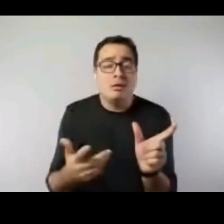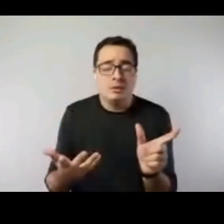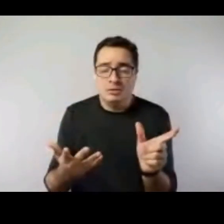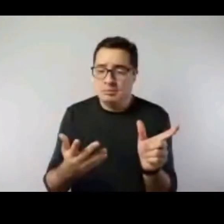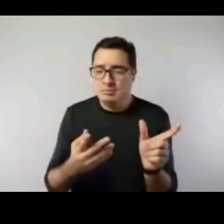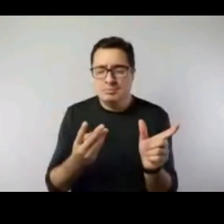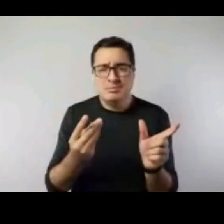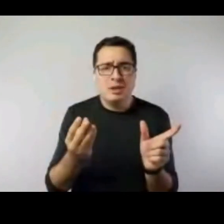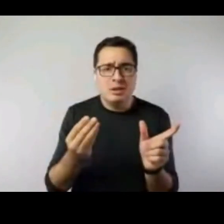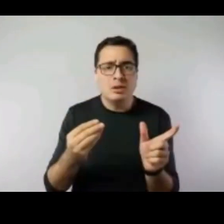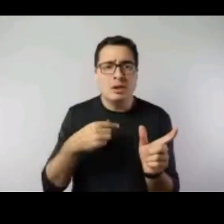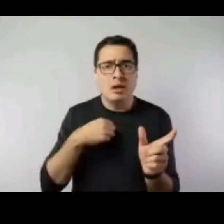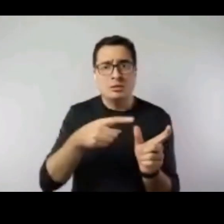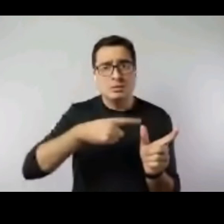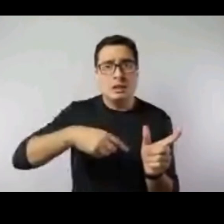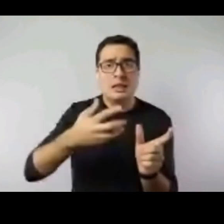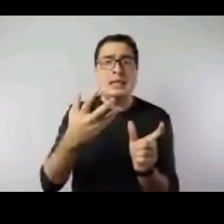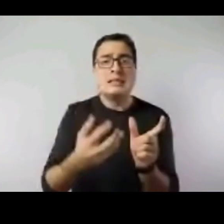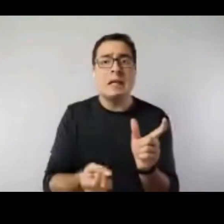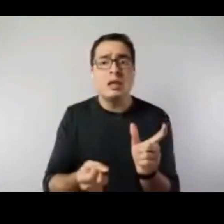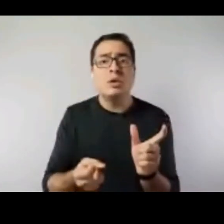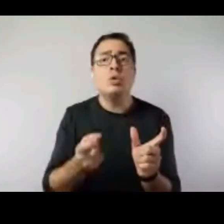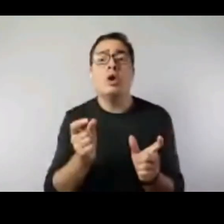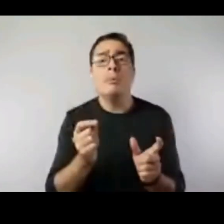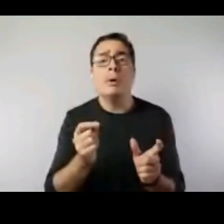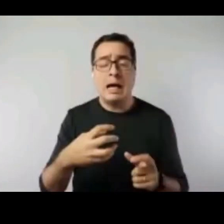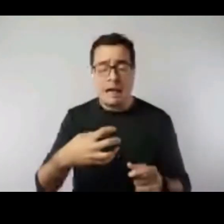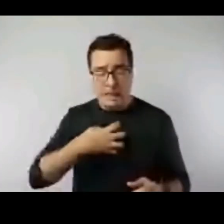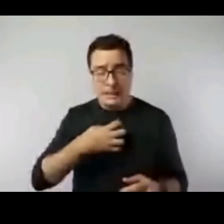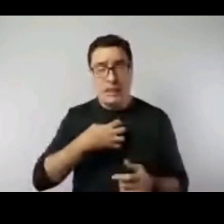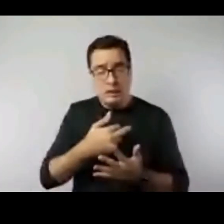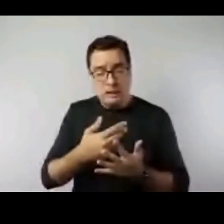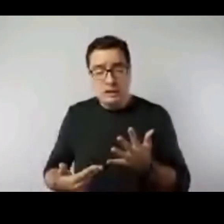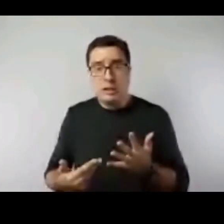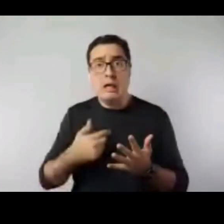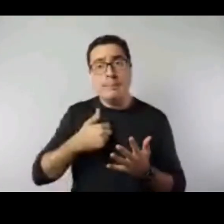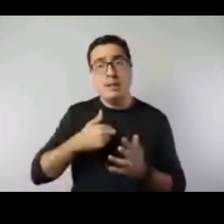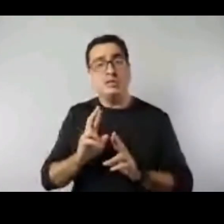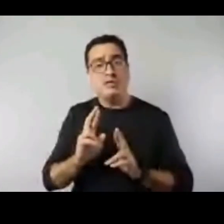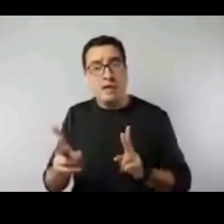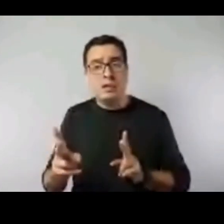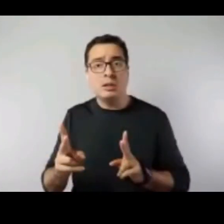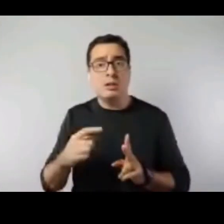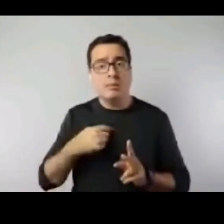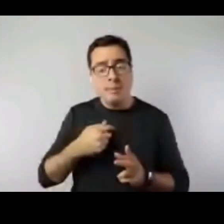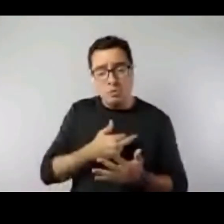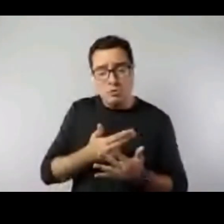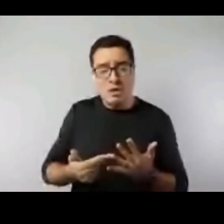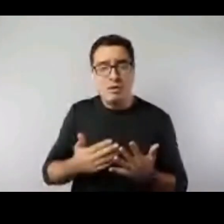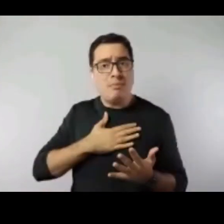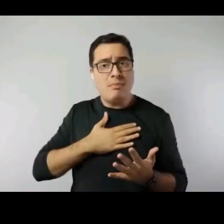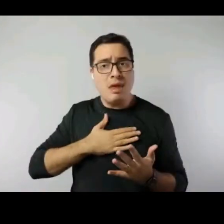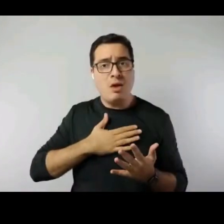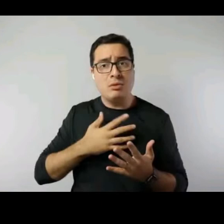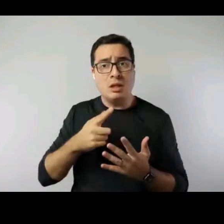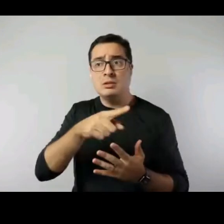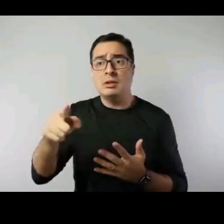ser aceitos com nossas características e nossas diferenças, com nossas nuances aqui.